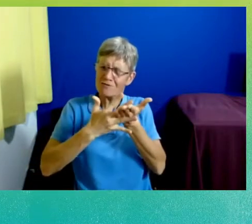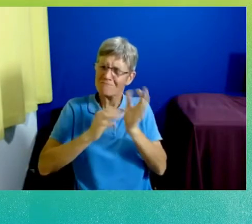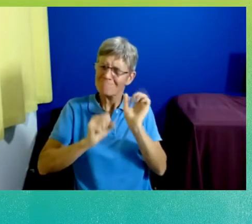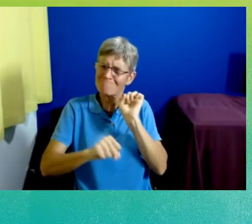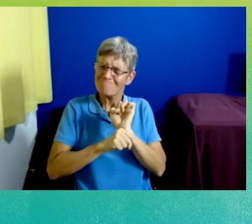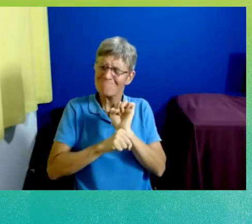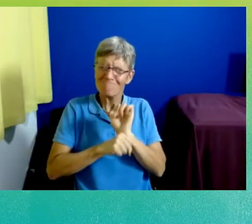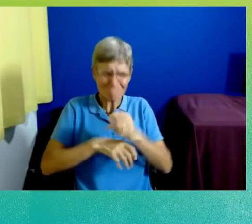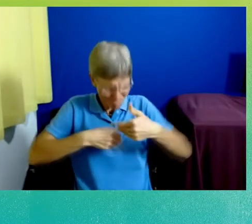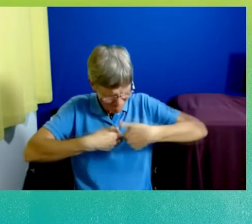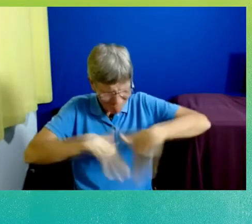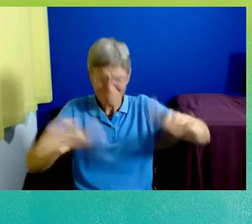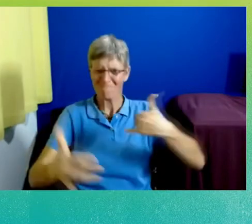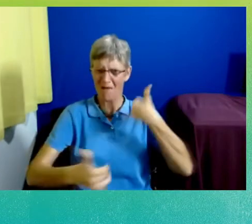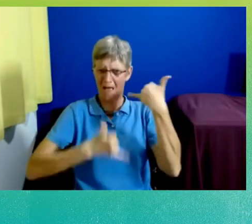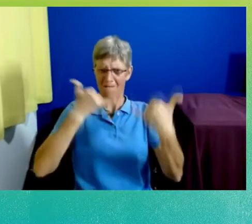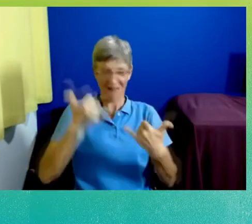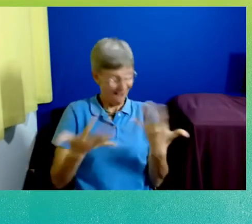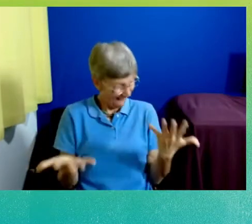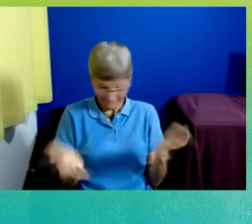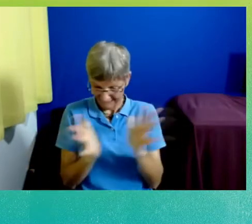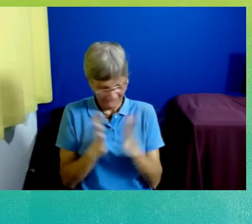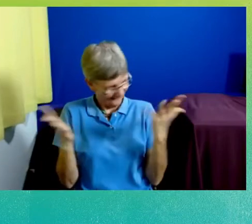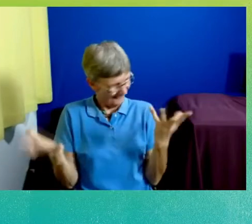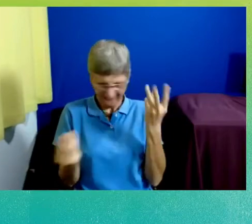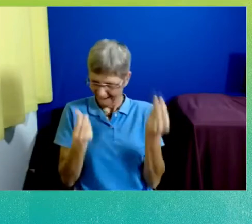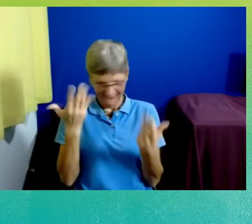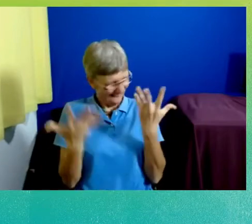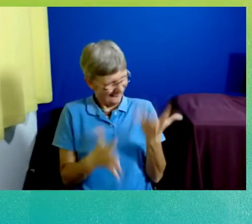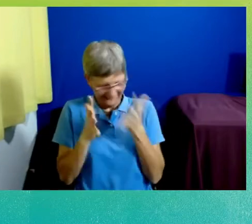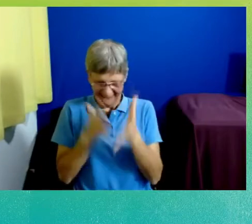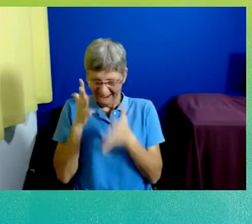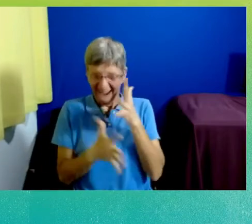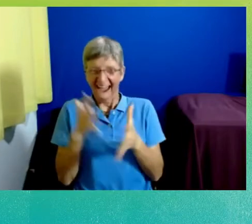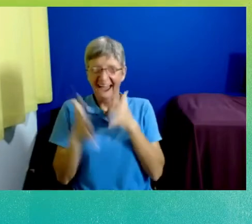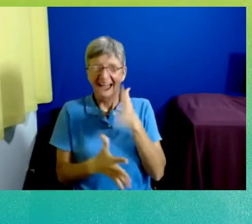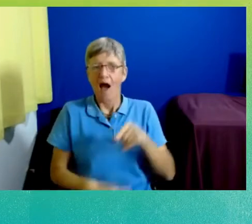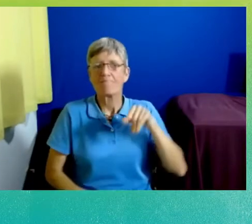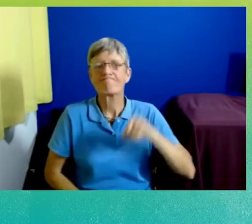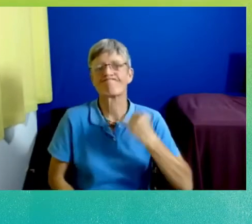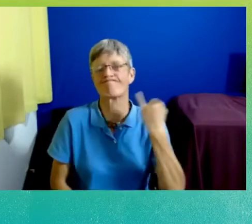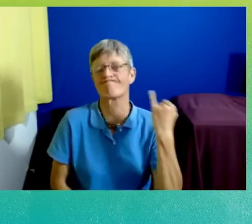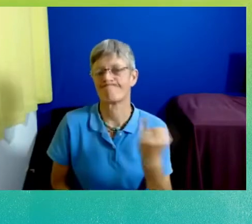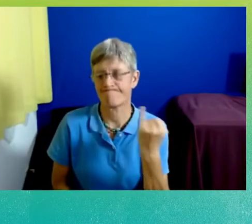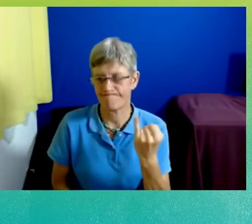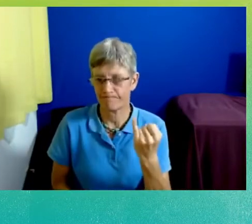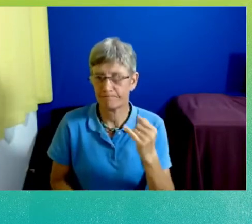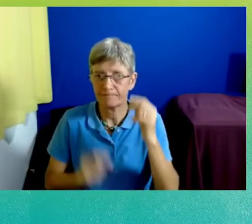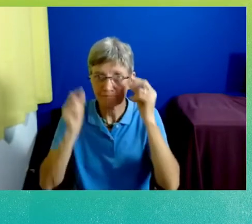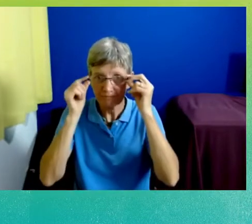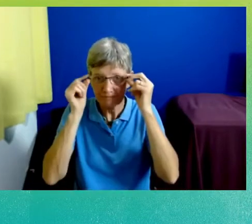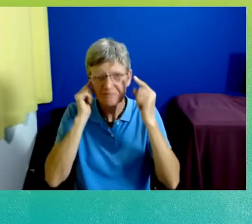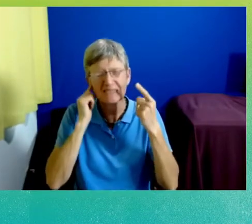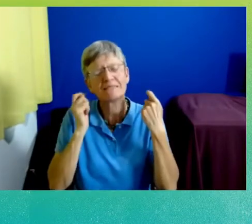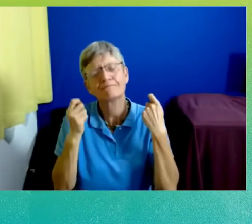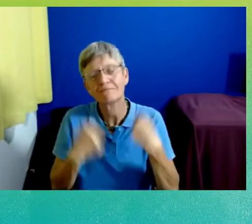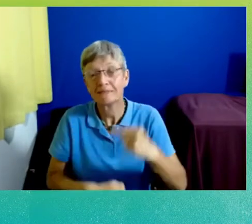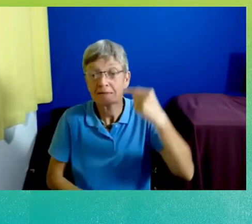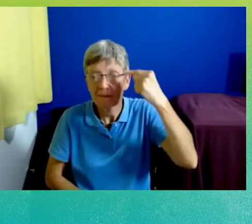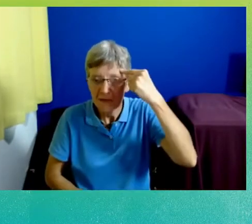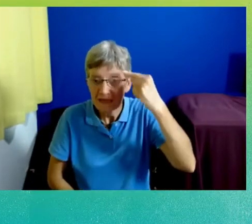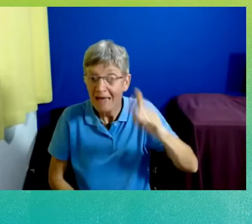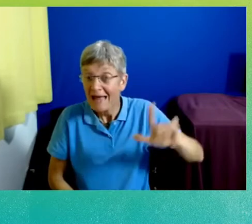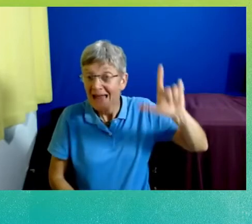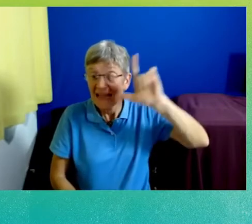dela. Por exemplo, na hora do intervalo, né? Da brincadeira ali e ela utilizar as